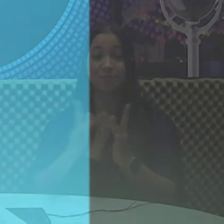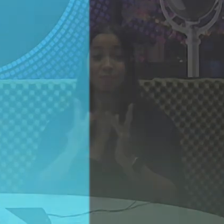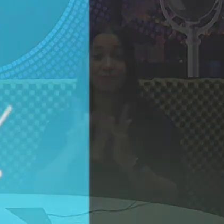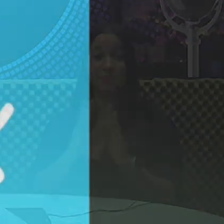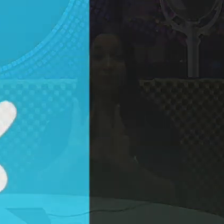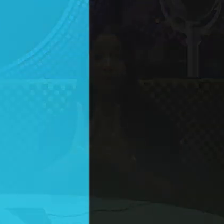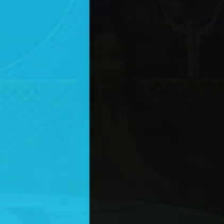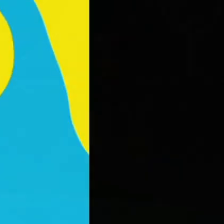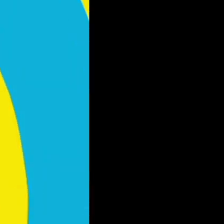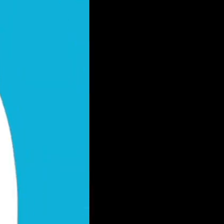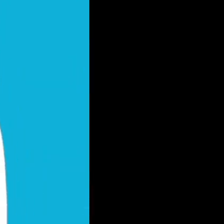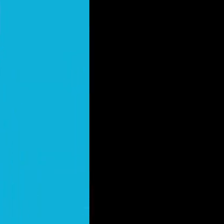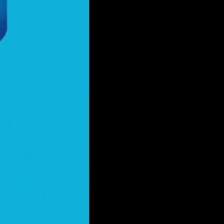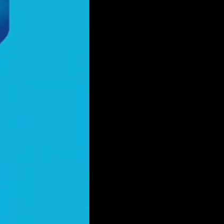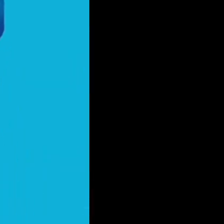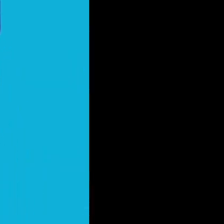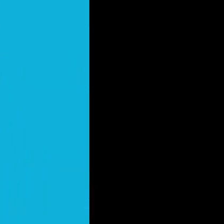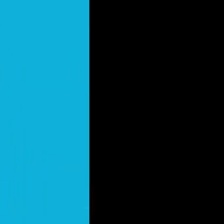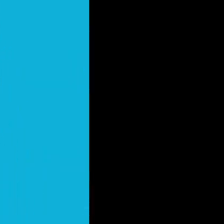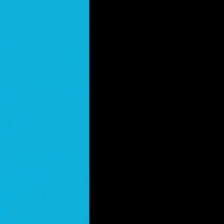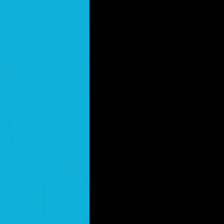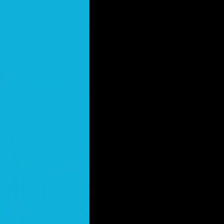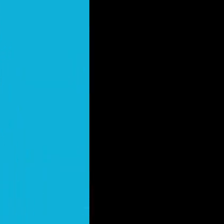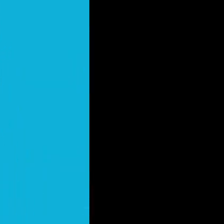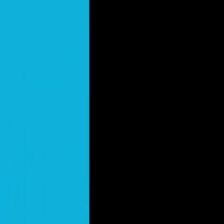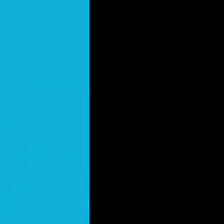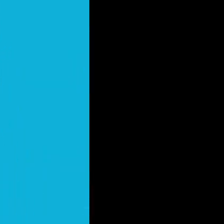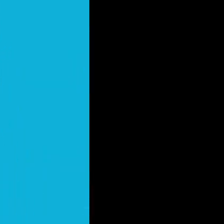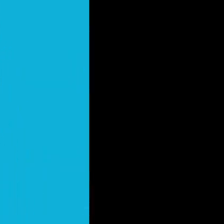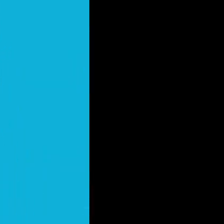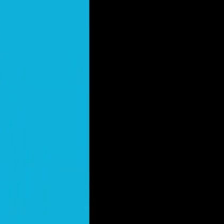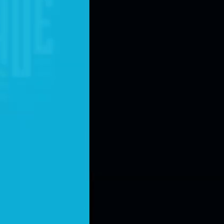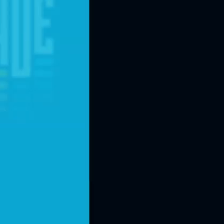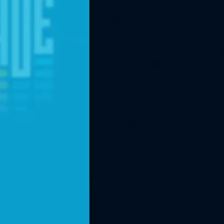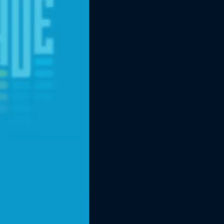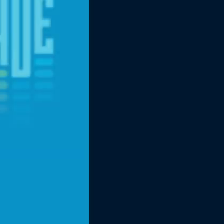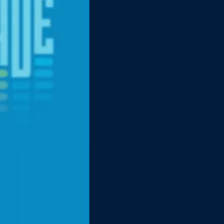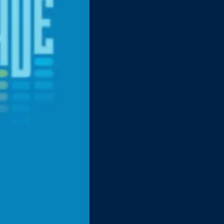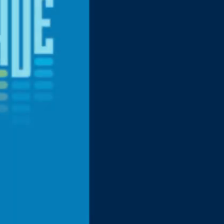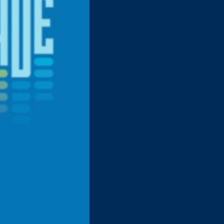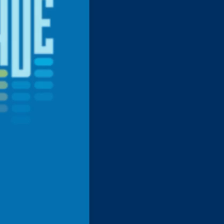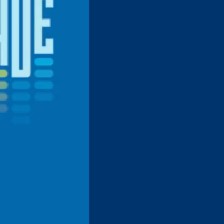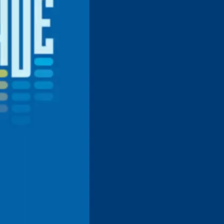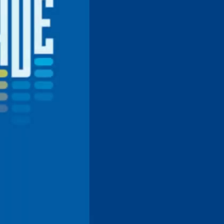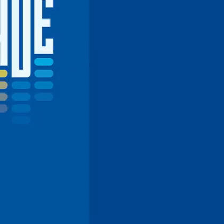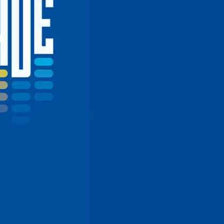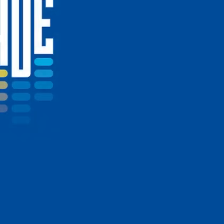Continue conosco no portal da Prefeitura e nas redes sociais.